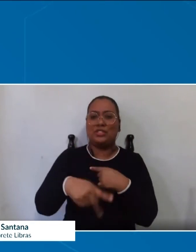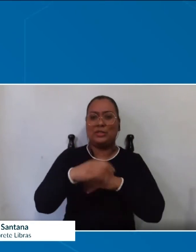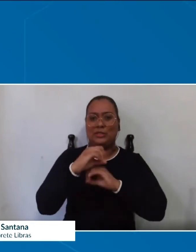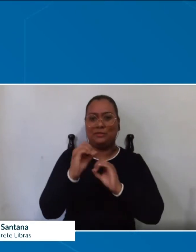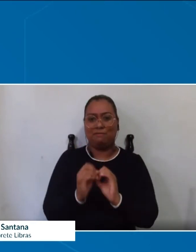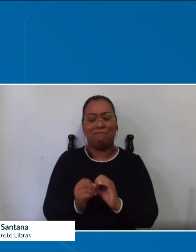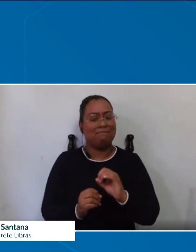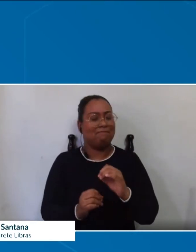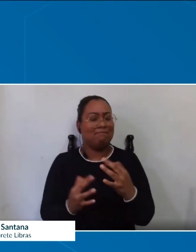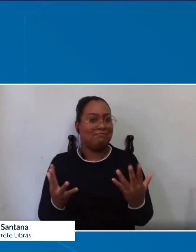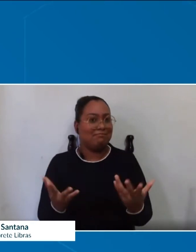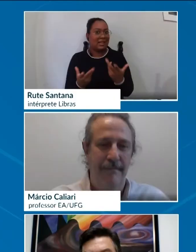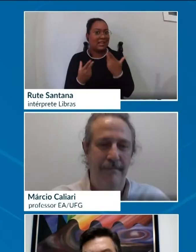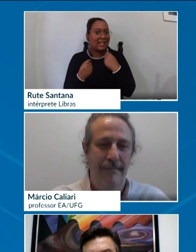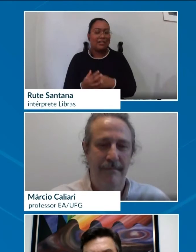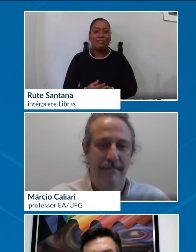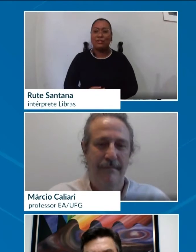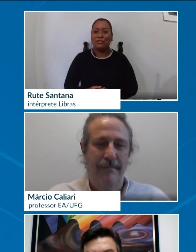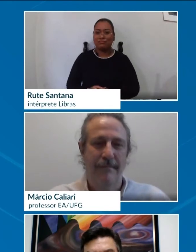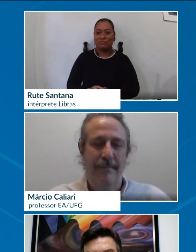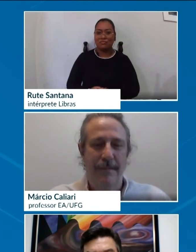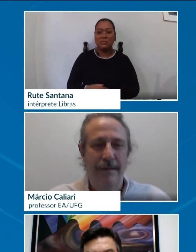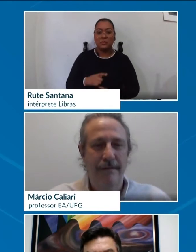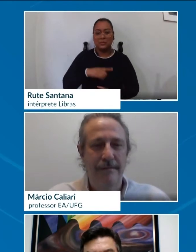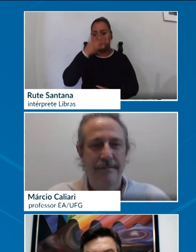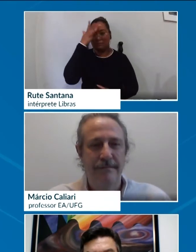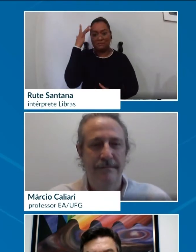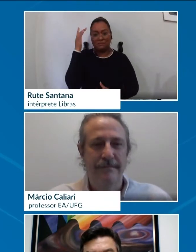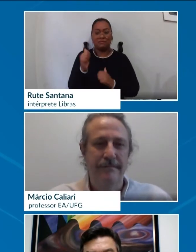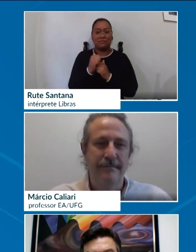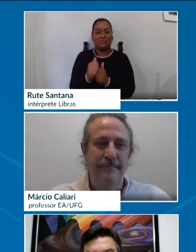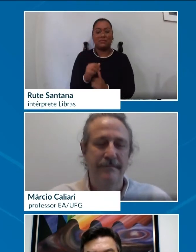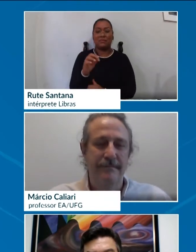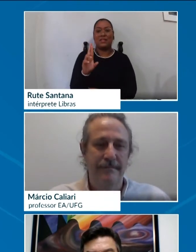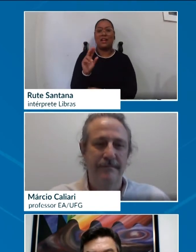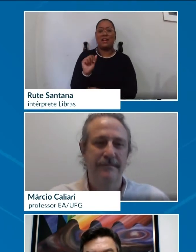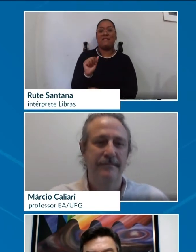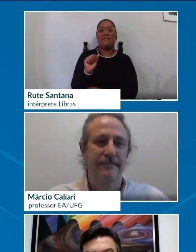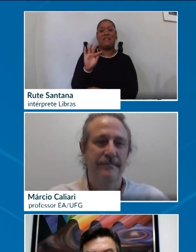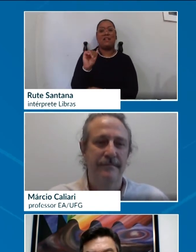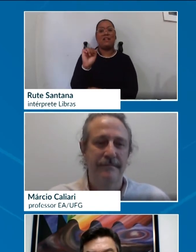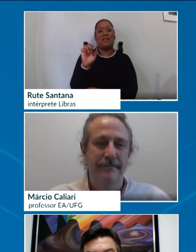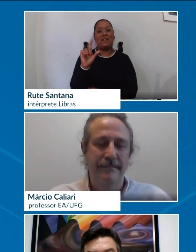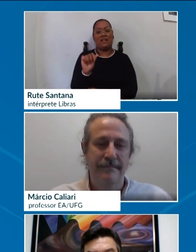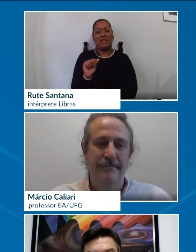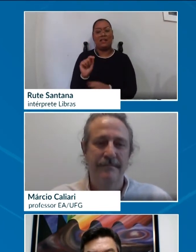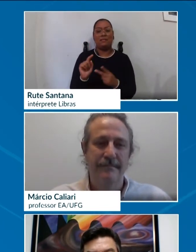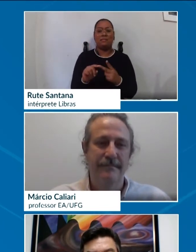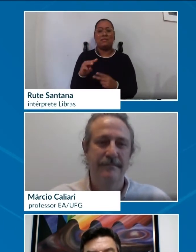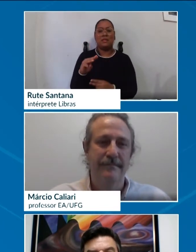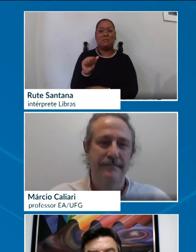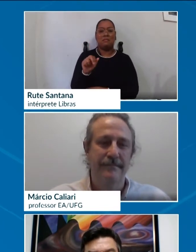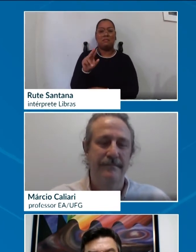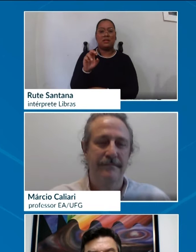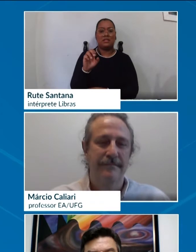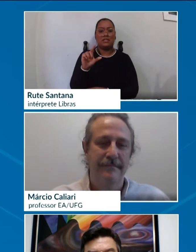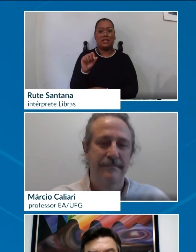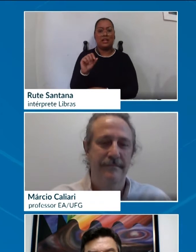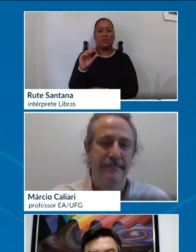Muito incrível, gente. Olha, tem um pessoal nos acompanhando, a Rafaela Nascimento, Leonardo Andrade, Marcelo Casagrande,